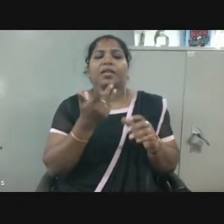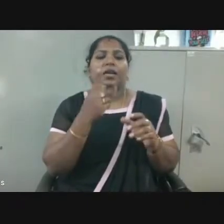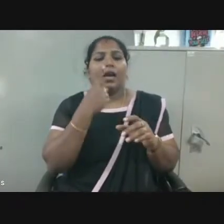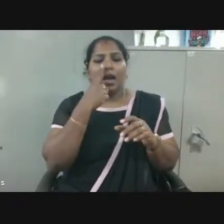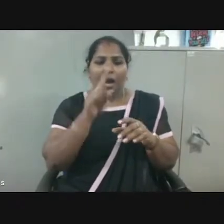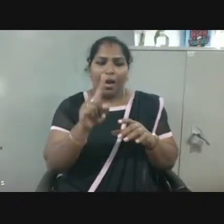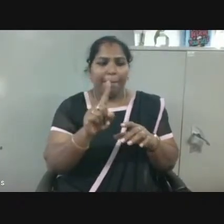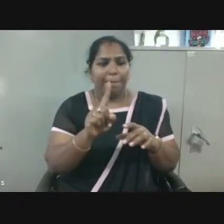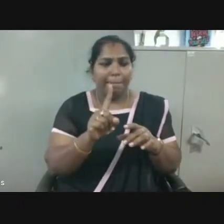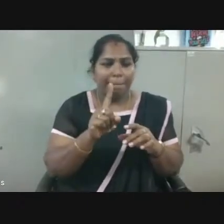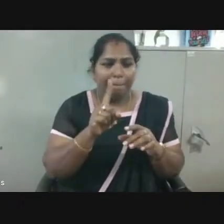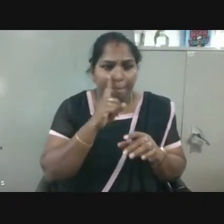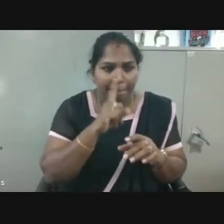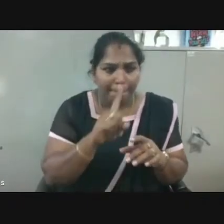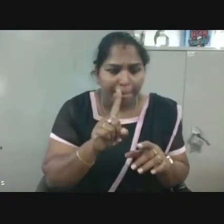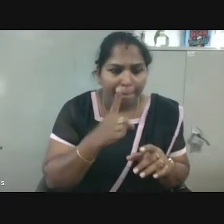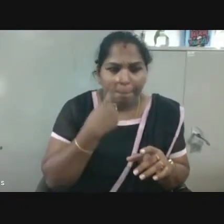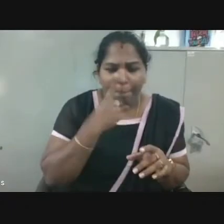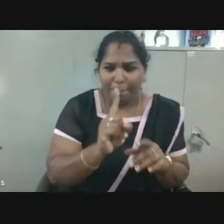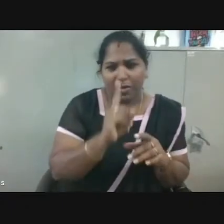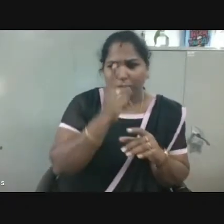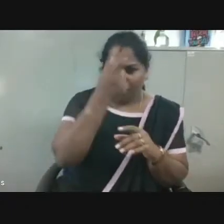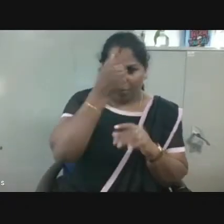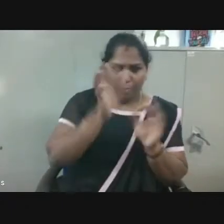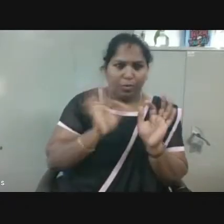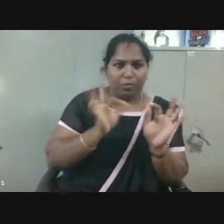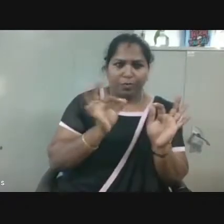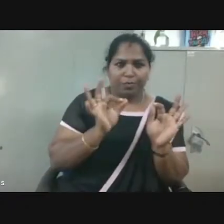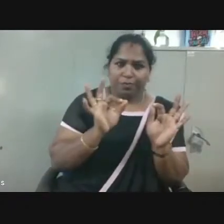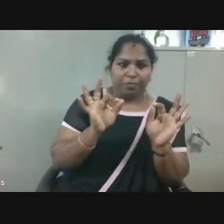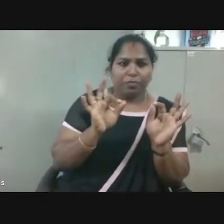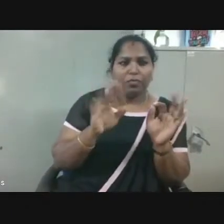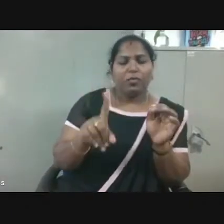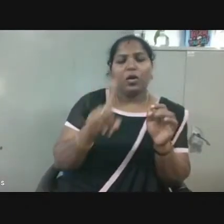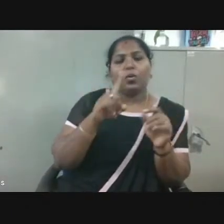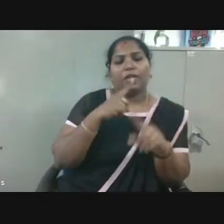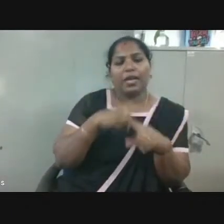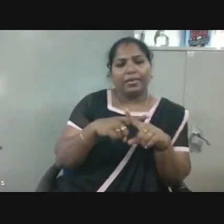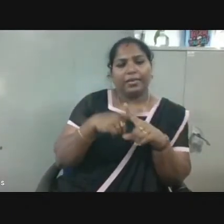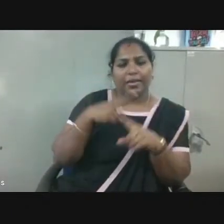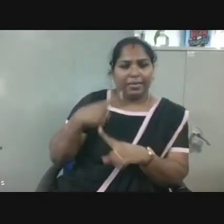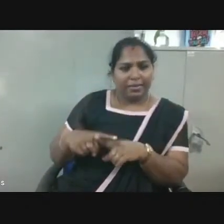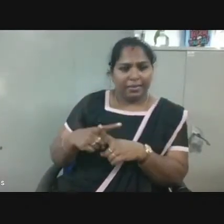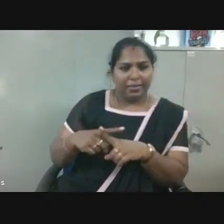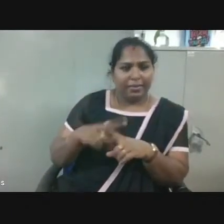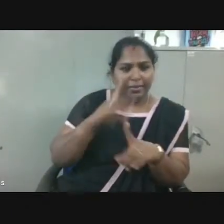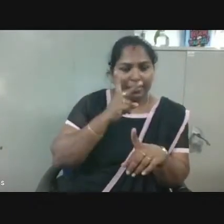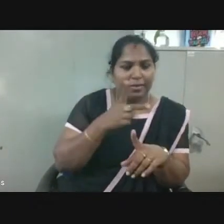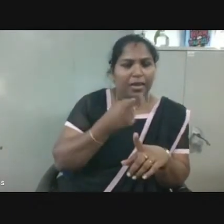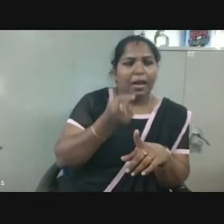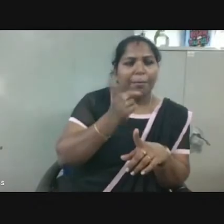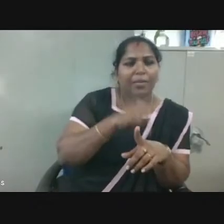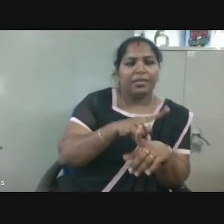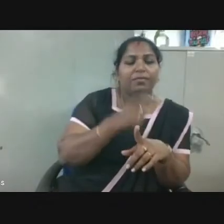2 ജീനുണ്ട്. എക്സ് അമ്മയാണ്ട് 2 എക്സ് ക്രോമസോമാണ്. ഒരെണ്ണത്തിനകത്ത് ഒരു പിങ്ക് കളറും ഒരെണ്ണത്തിനകത്ത് ഒരു നീല കളറും ഉള്ളൊരു ജീൻ